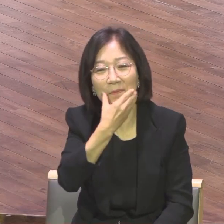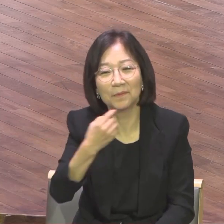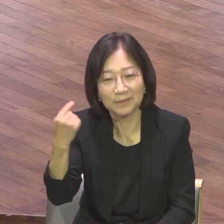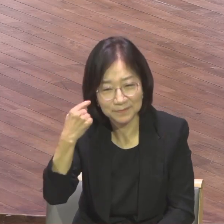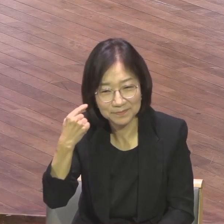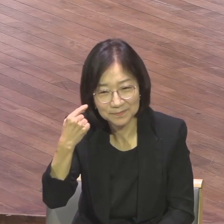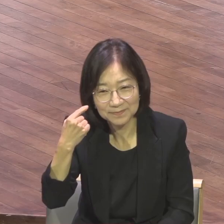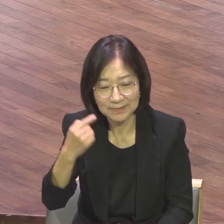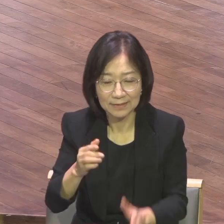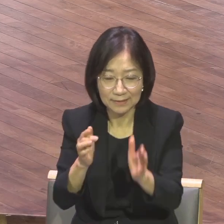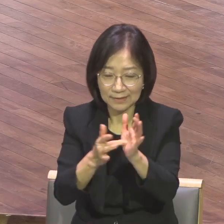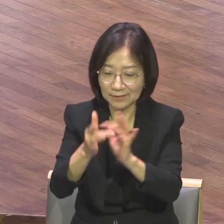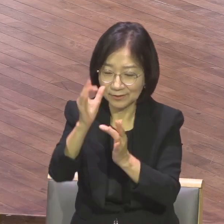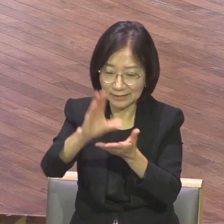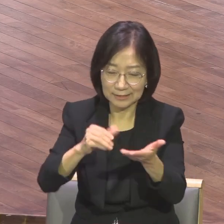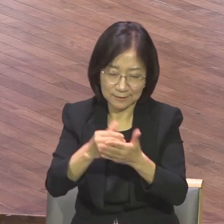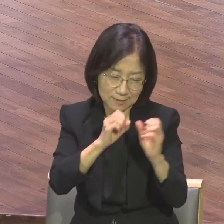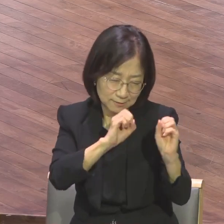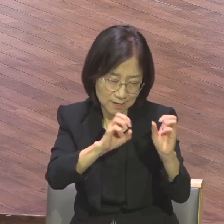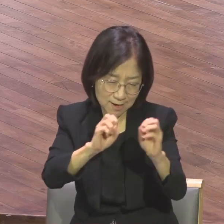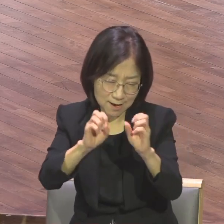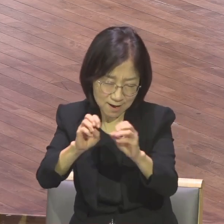전파함으로 하나님 나라가 임하게 하는 것이